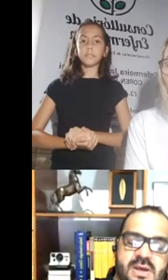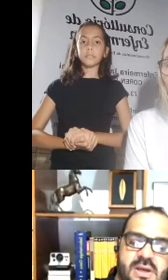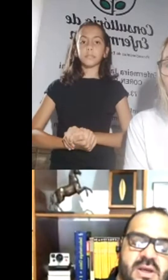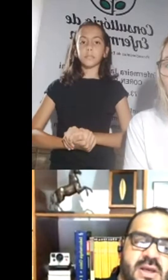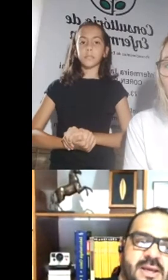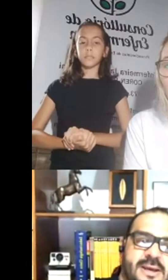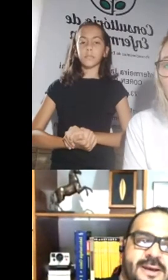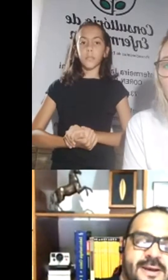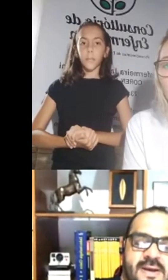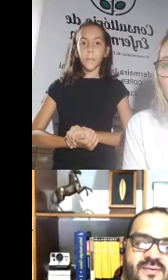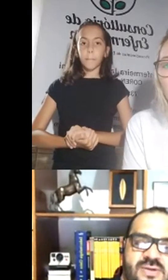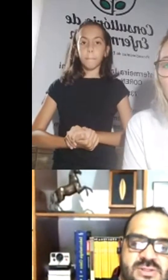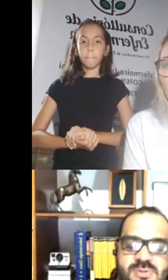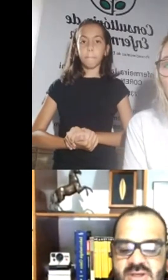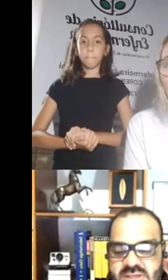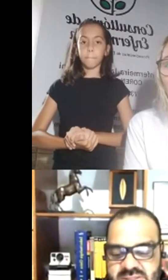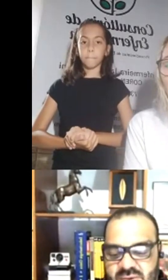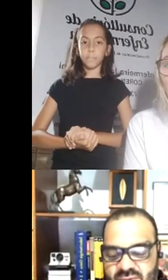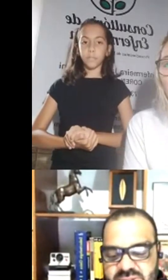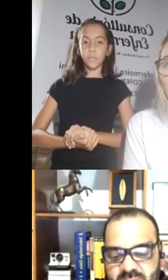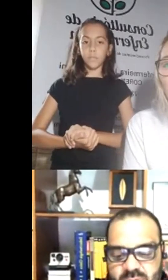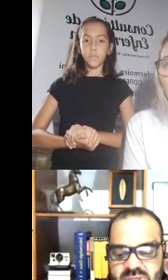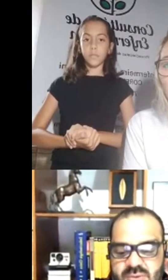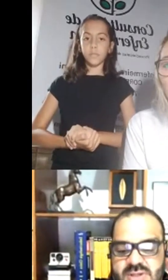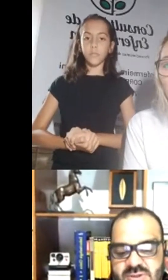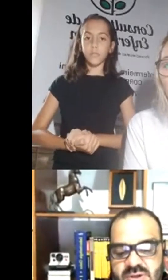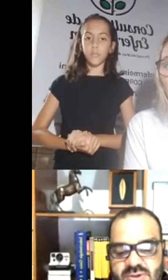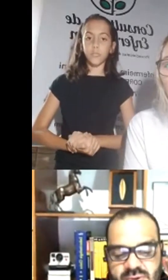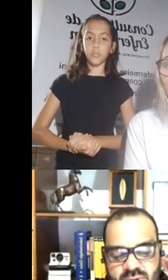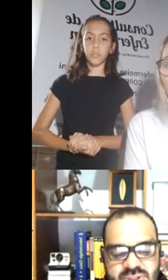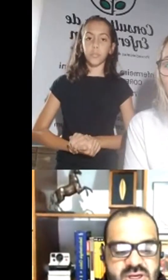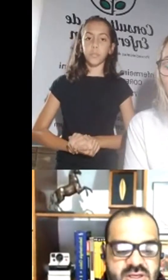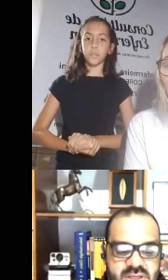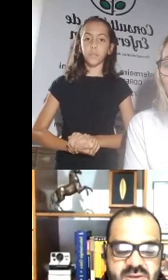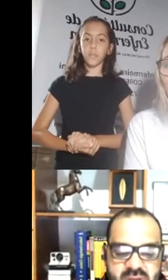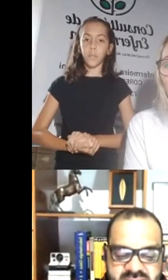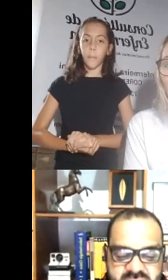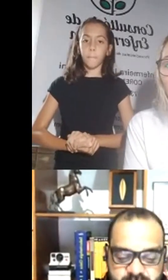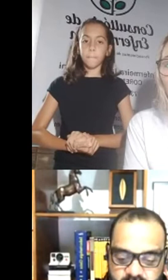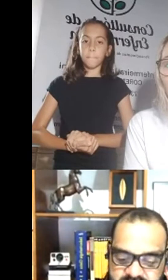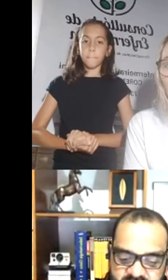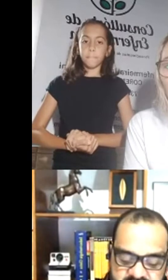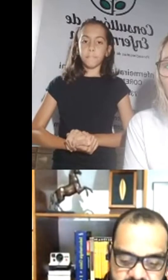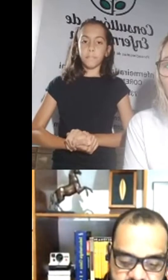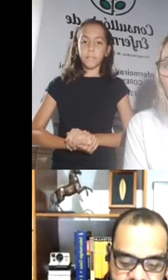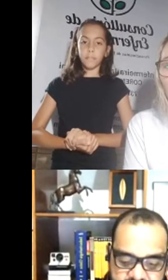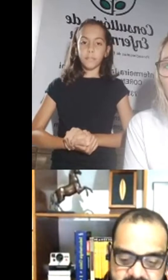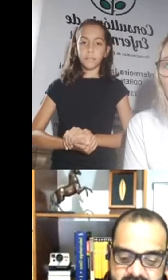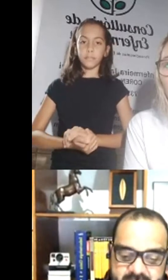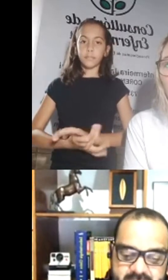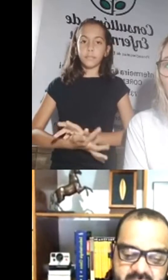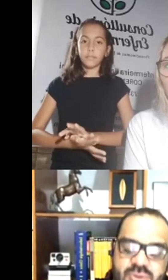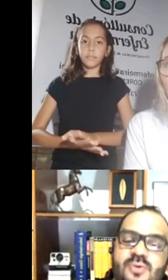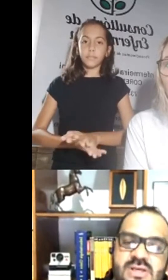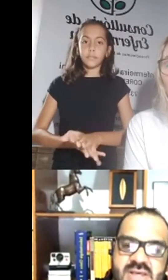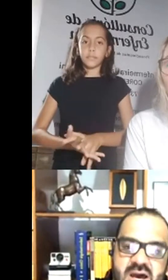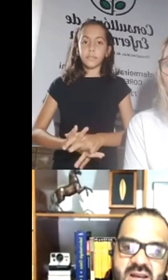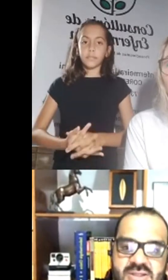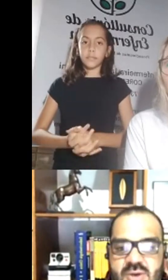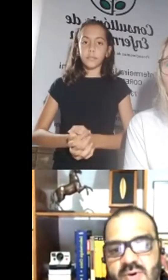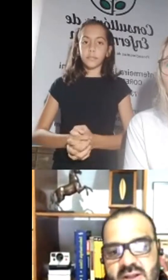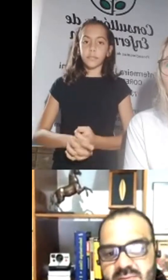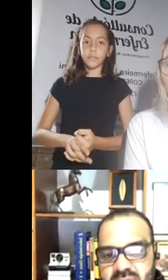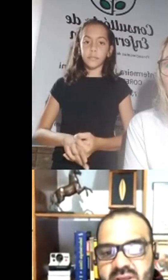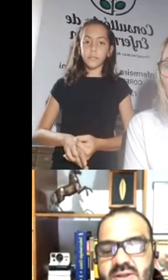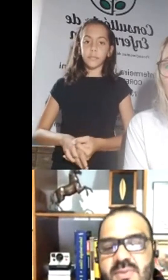né? Fiz a socialização, fiz a pós-graduação em endocrinologia e medicina esportiva também. E atuo nessa área,